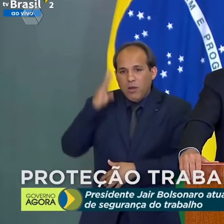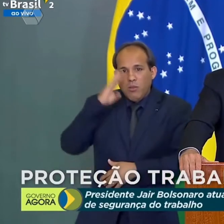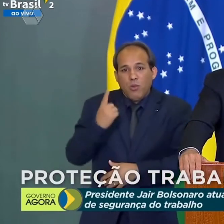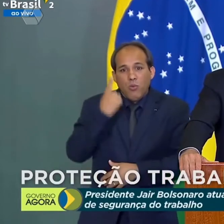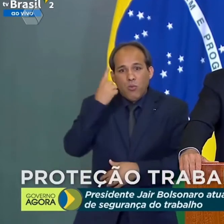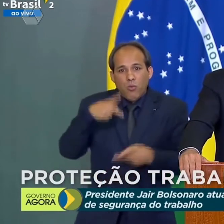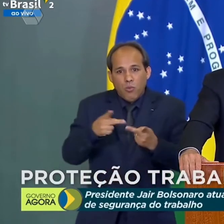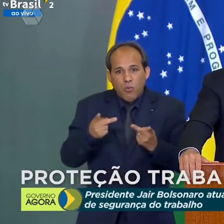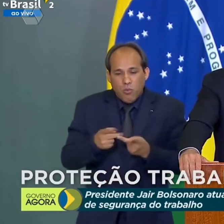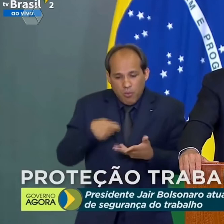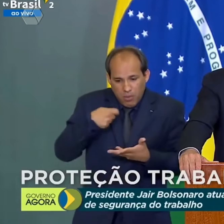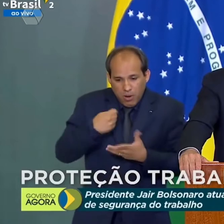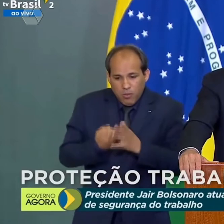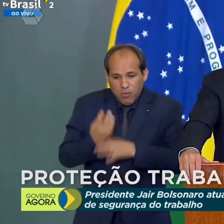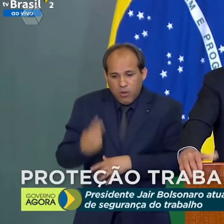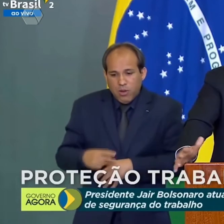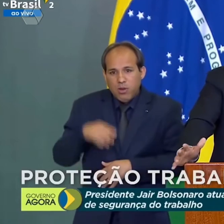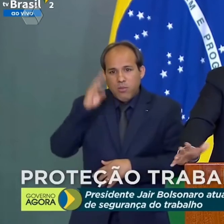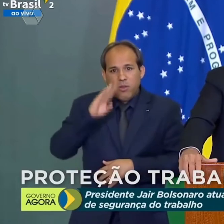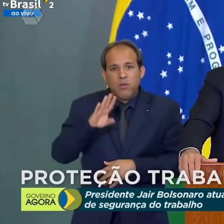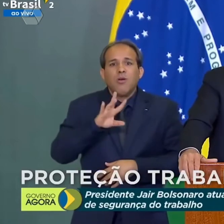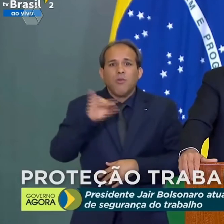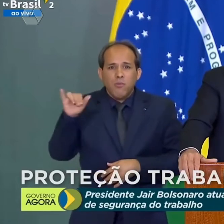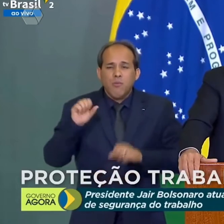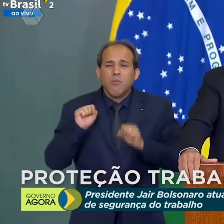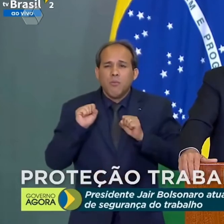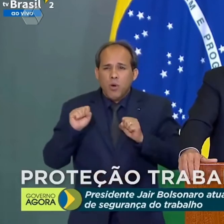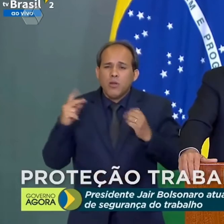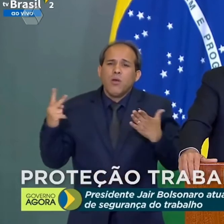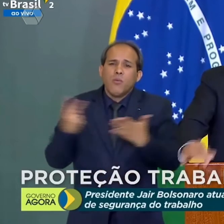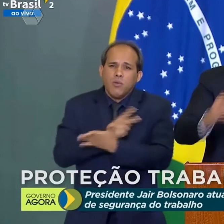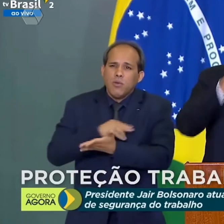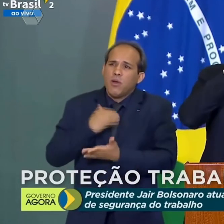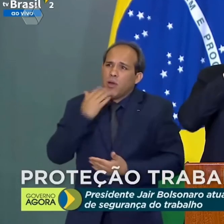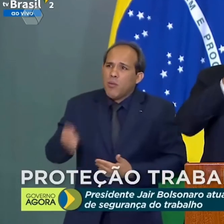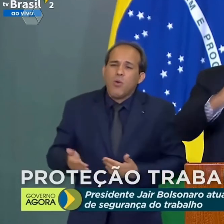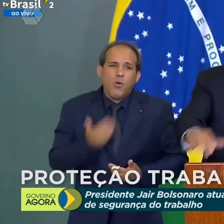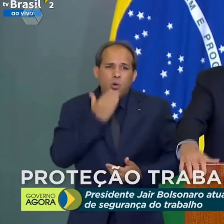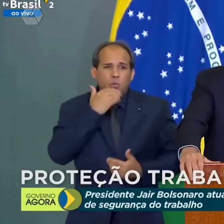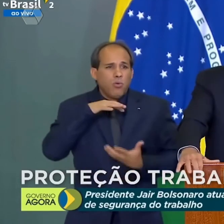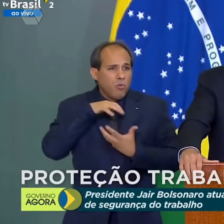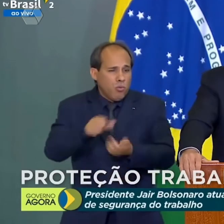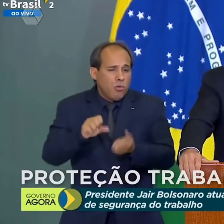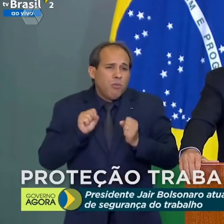Vamos ter problemas de abastecimento ano que vem. Agora, chamei o almirante